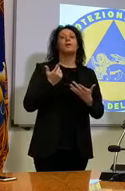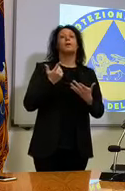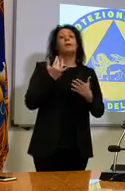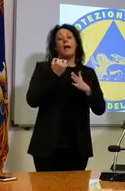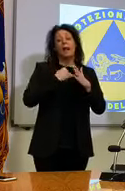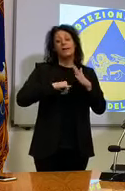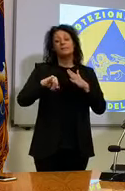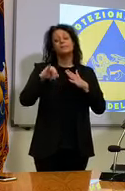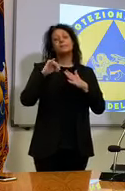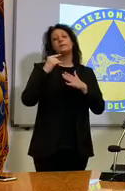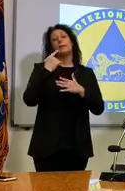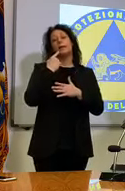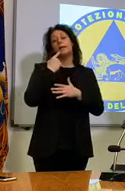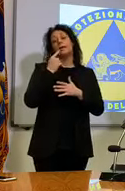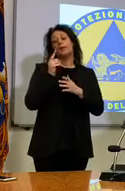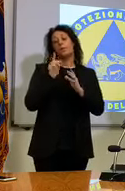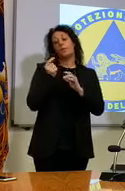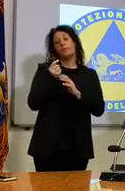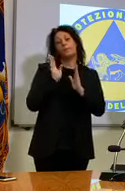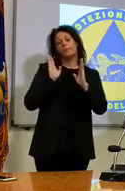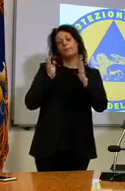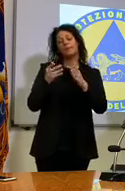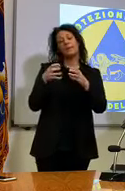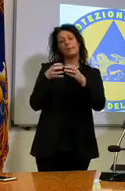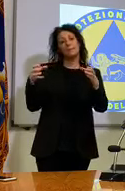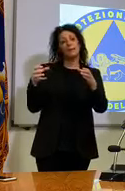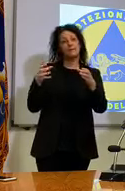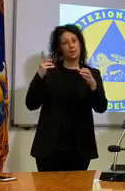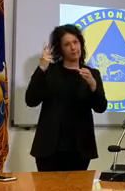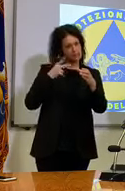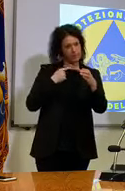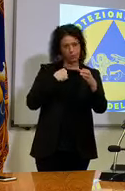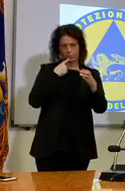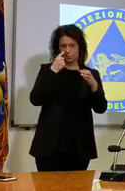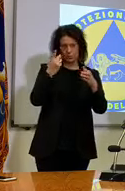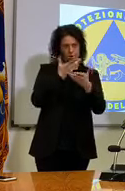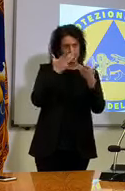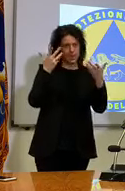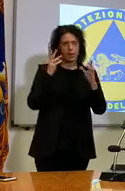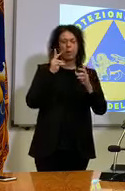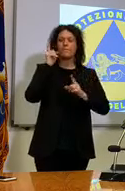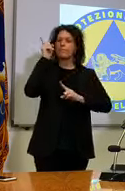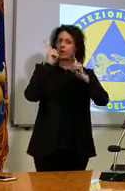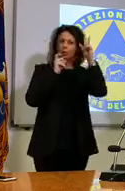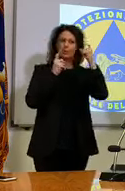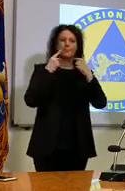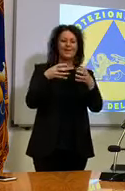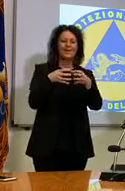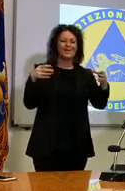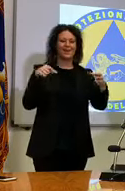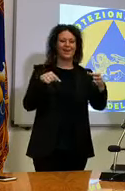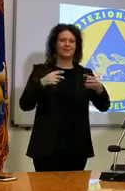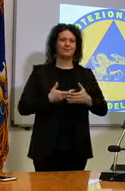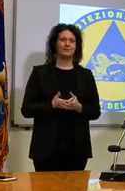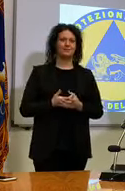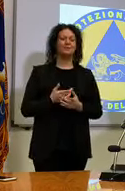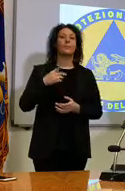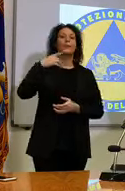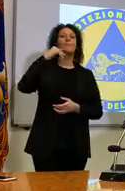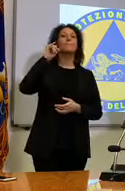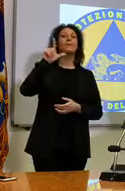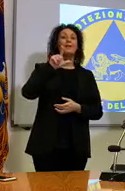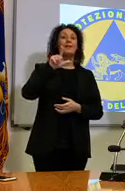considerazioni rispetto alle imprese, però guardate che la preoccupazione rispetto alle imprese è alta. Cioè noi abbiamo un PIL di 150